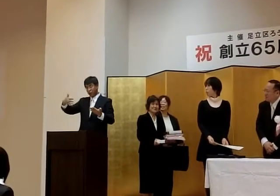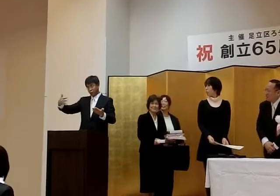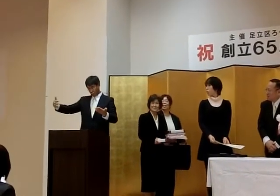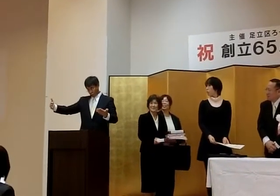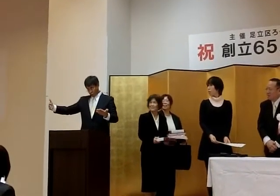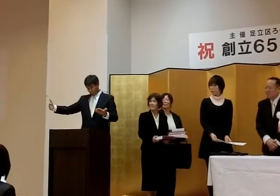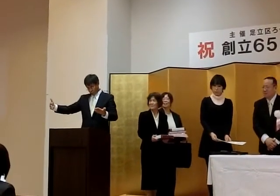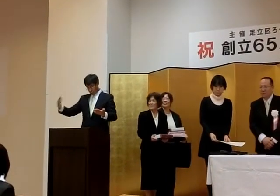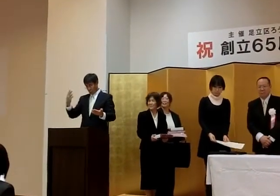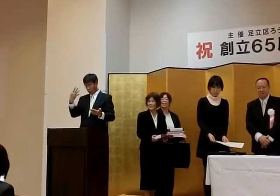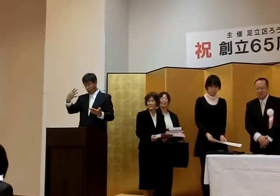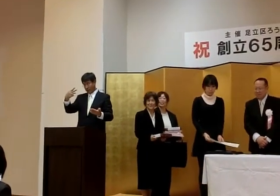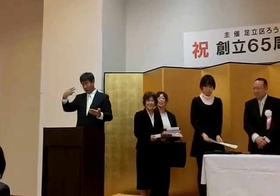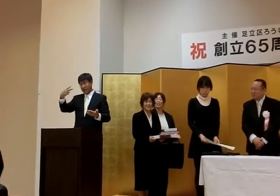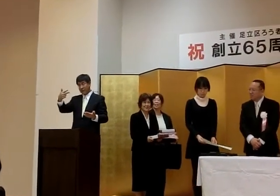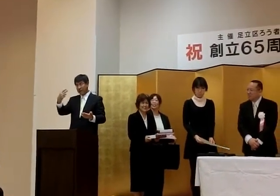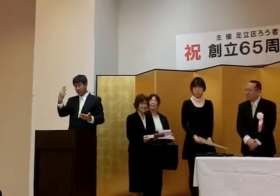清水義助様でございます。